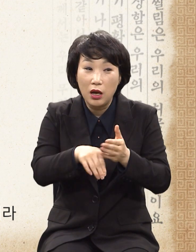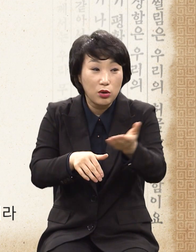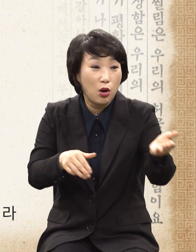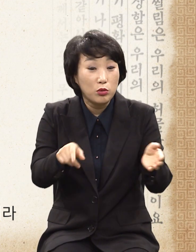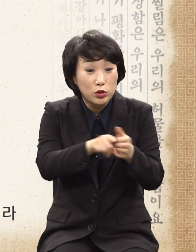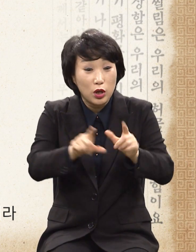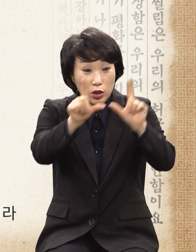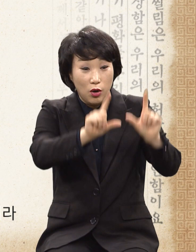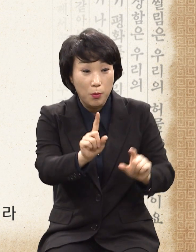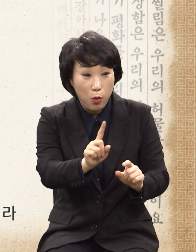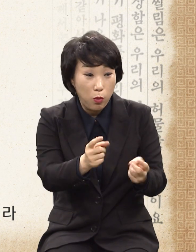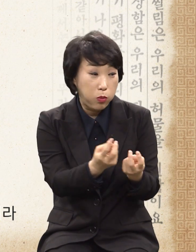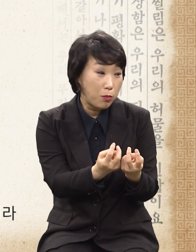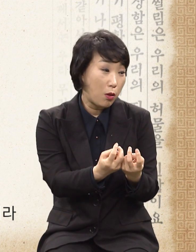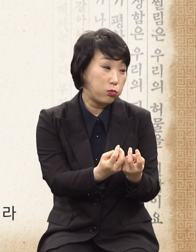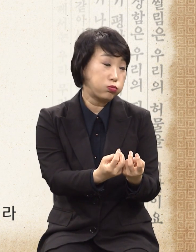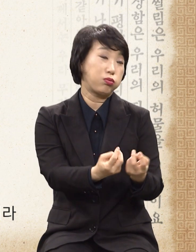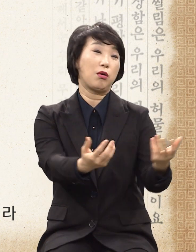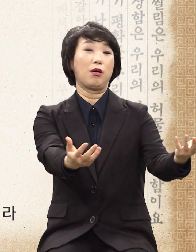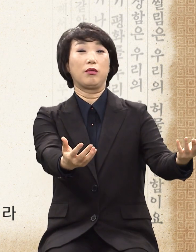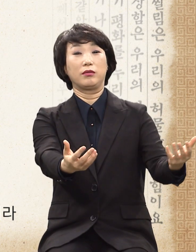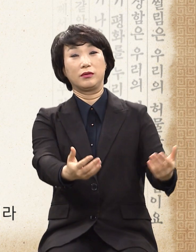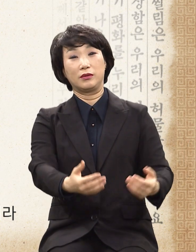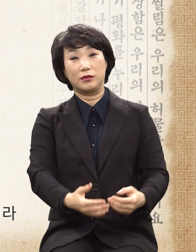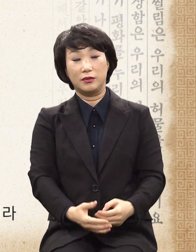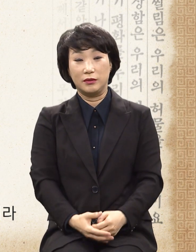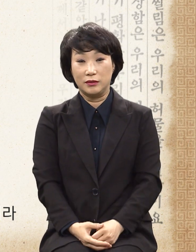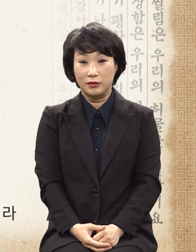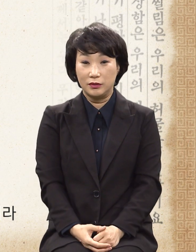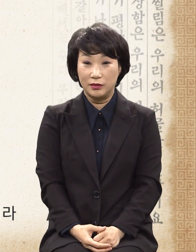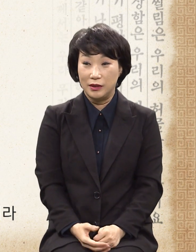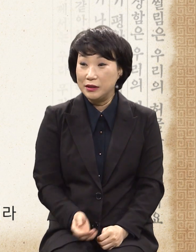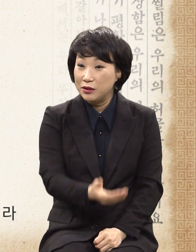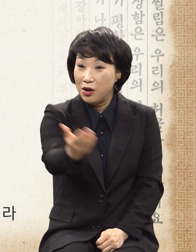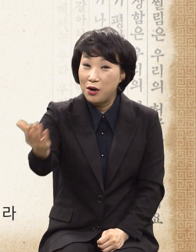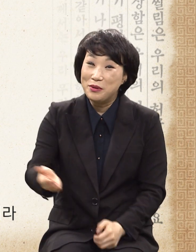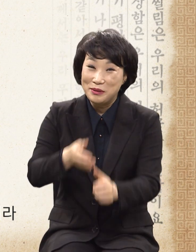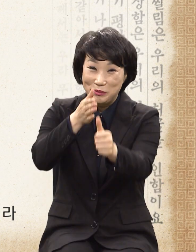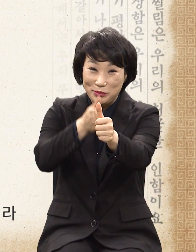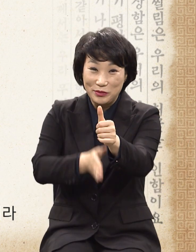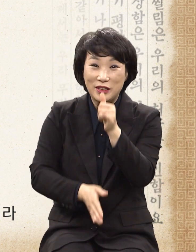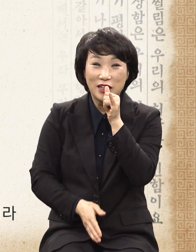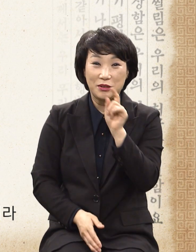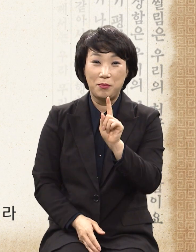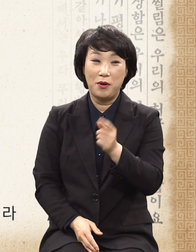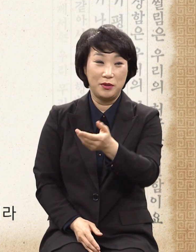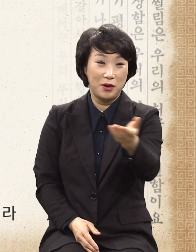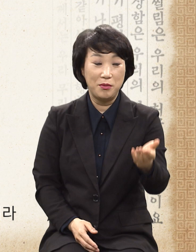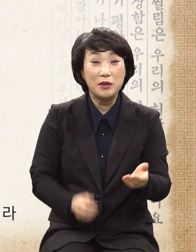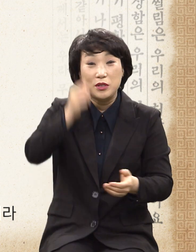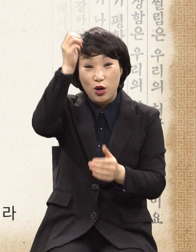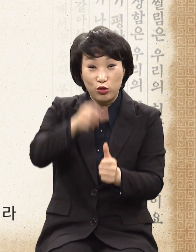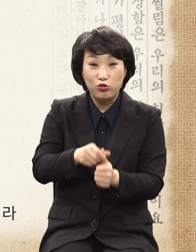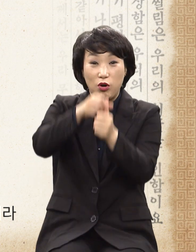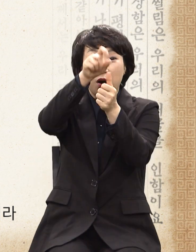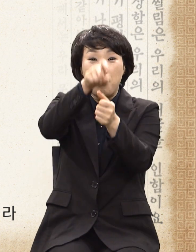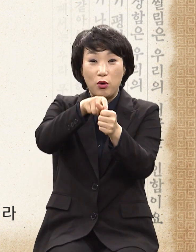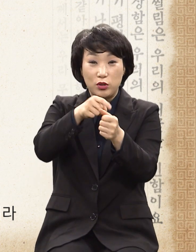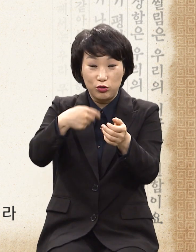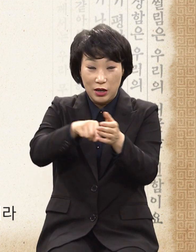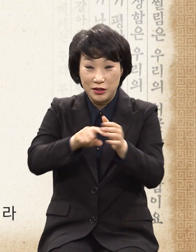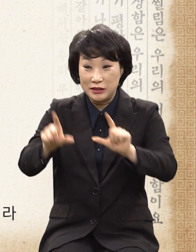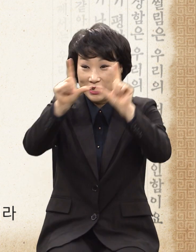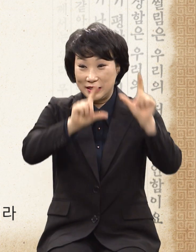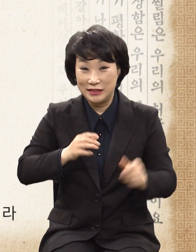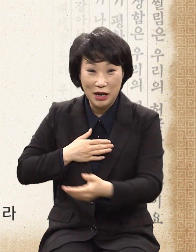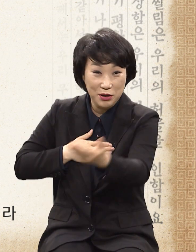신앙생활에 어떤 수단도 의미가 없다 이 말입니다. 여러분들 간절히 비옵나의 영혼 구령의 목적을 위해서